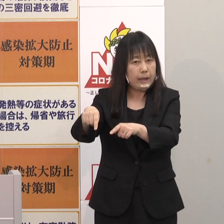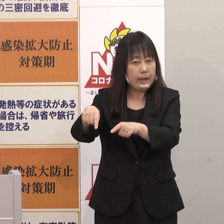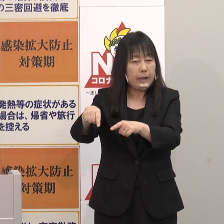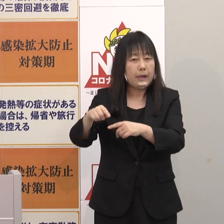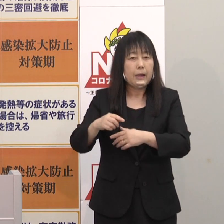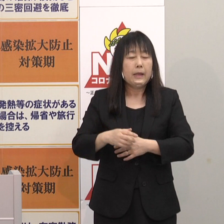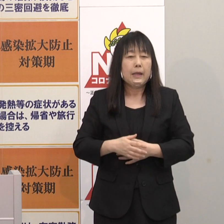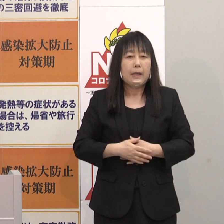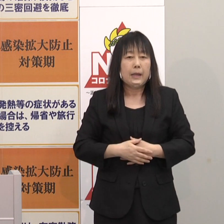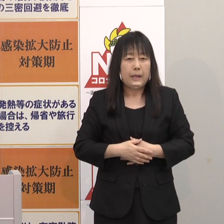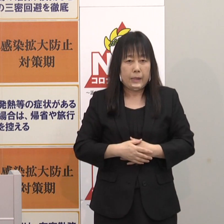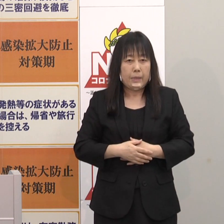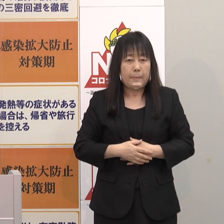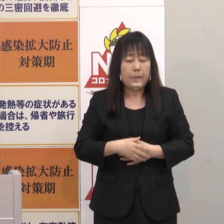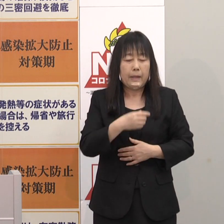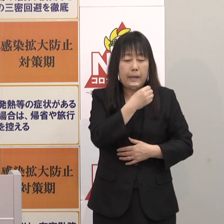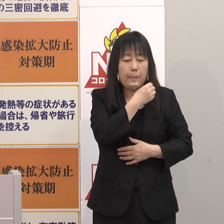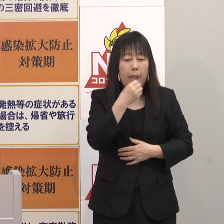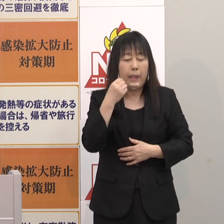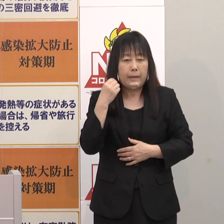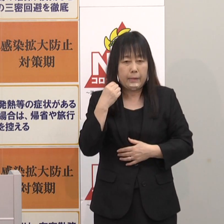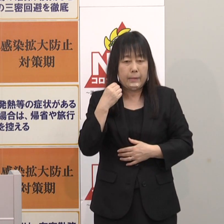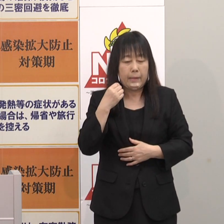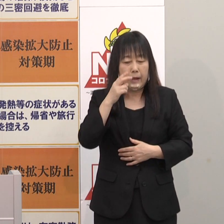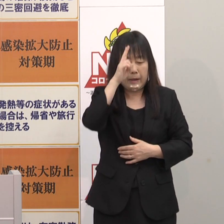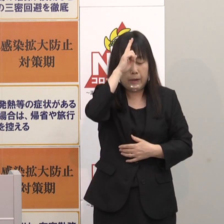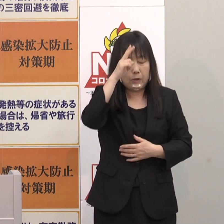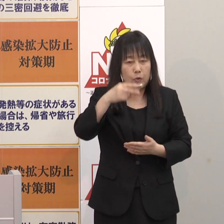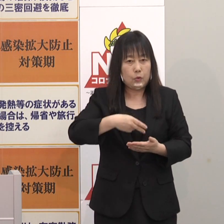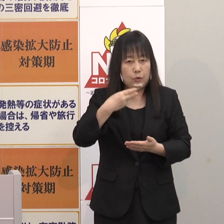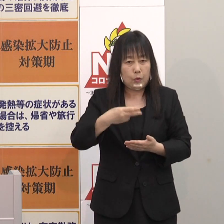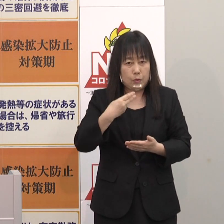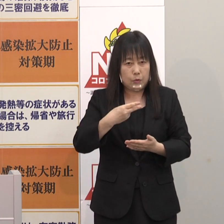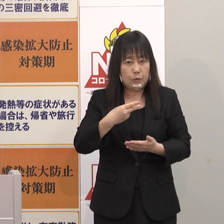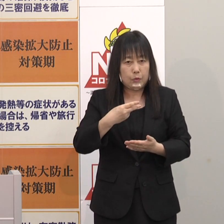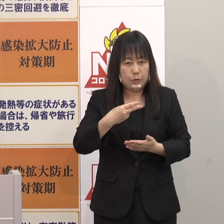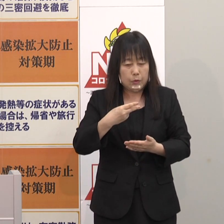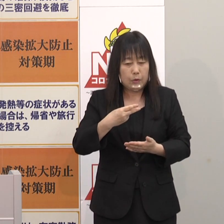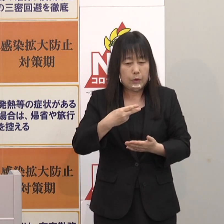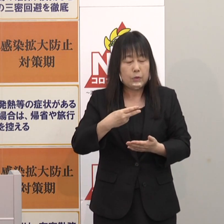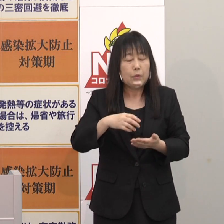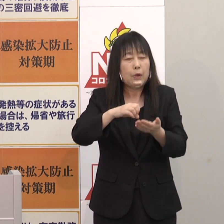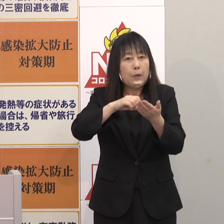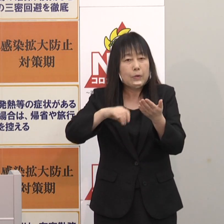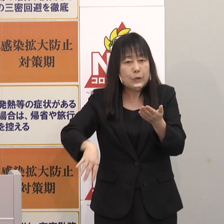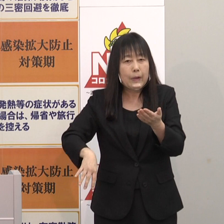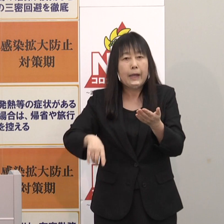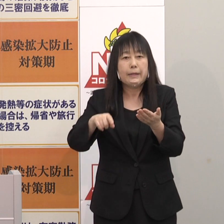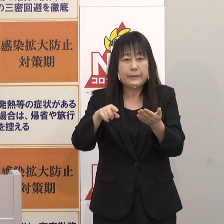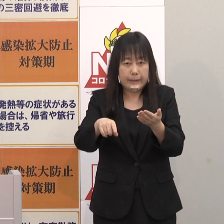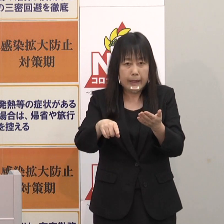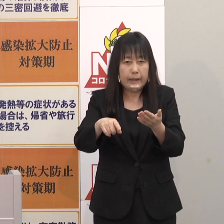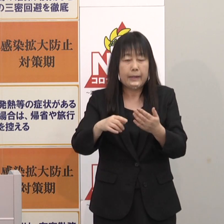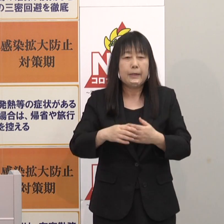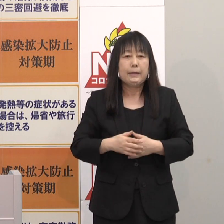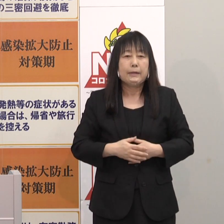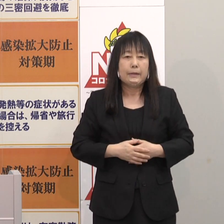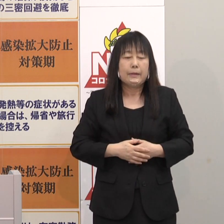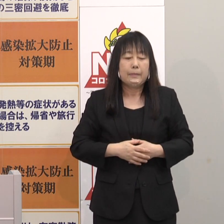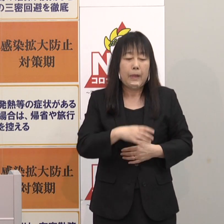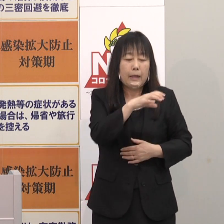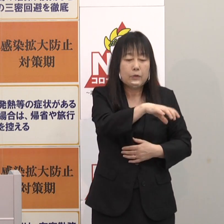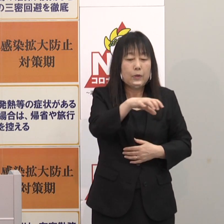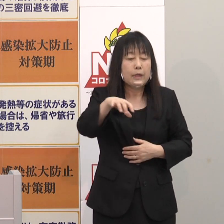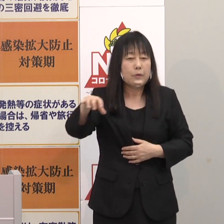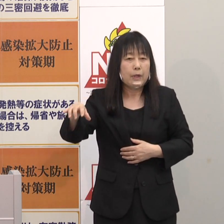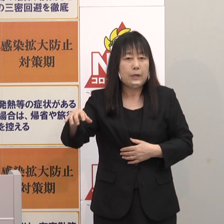たのを、取りやめて一律ではなく学校現場で判断してほしいということで、対策、その黙